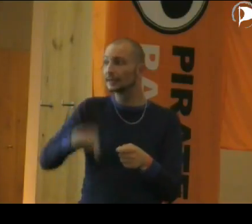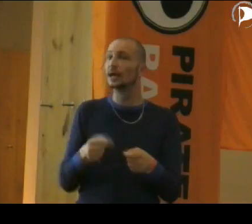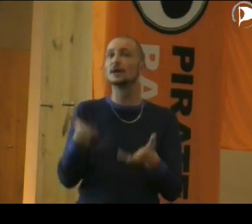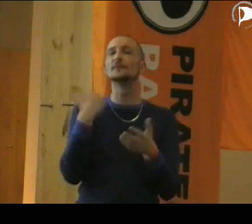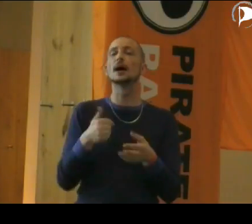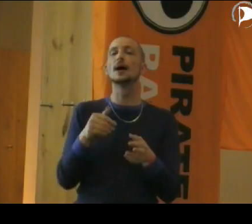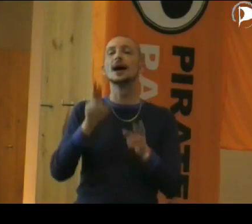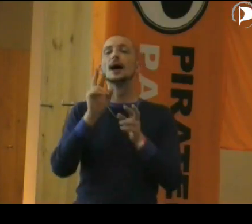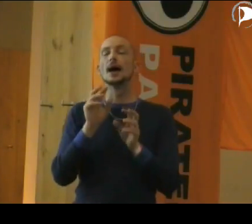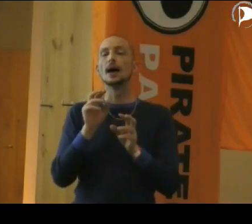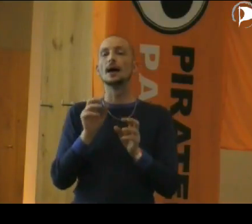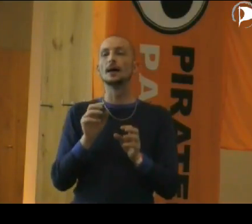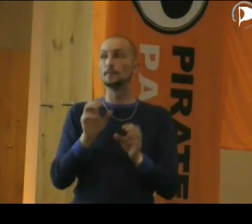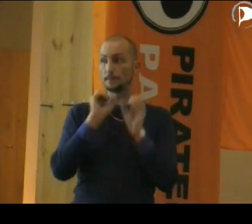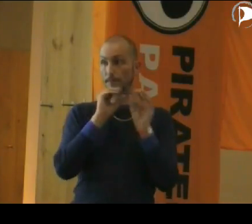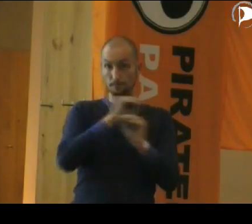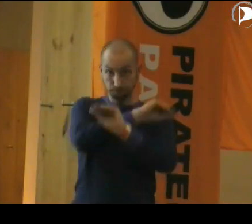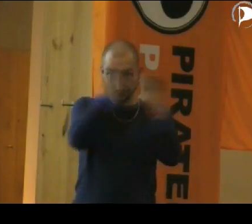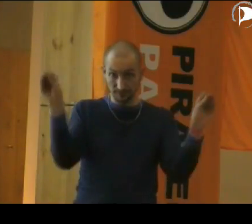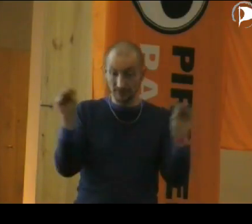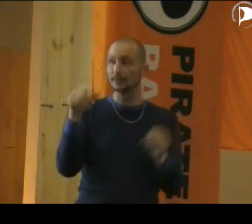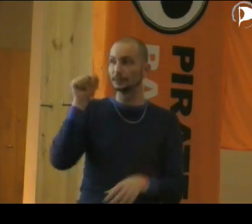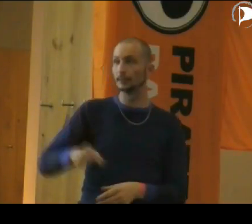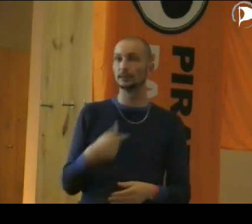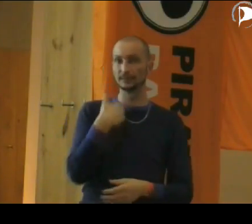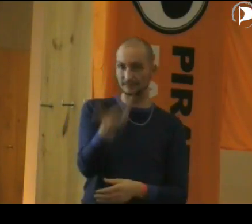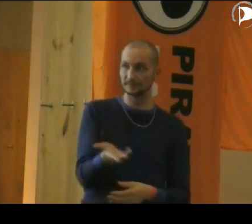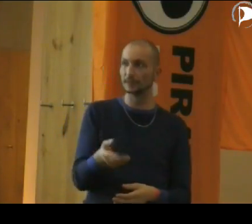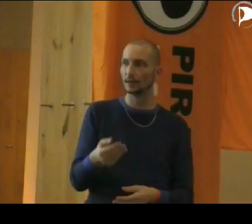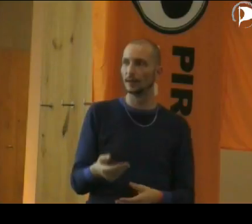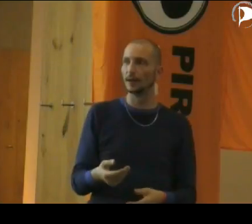ein verfahren mit dem nachbarn weil es sonst